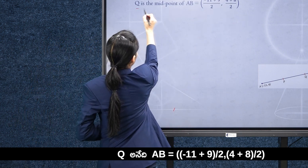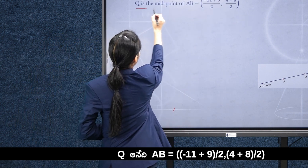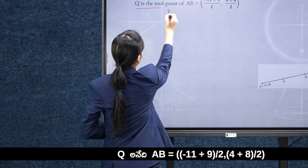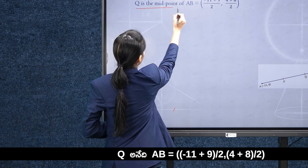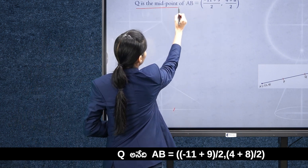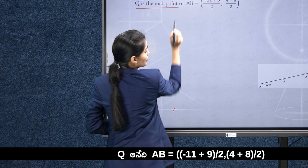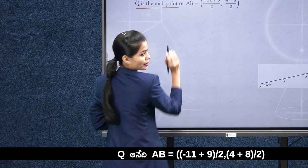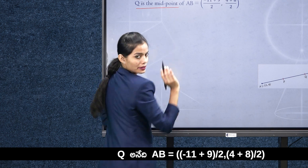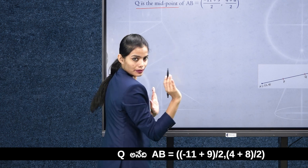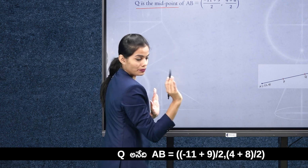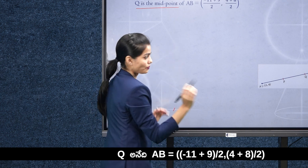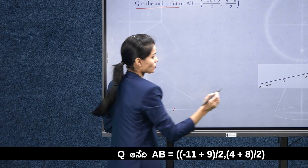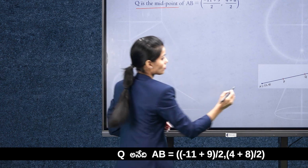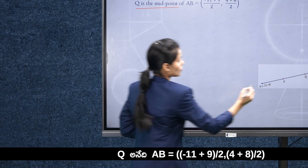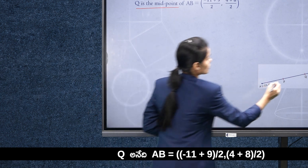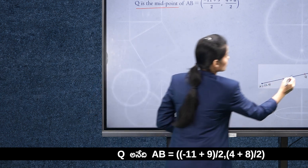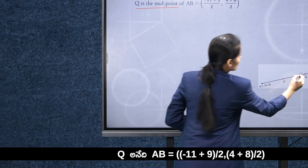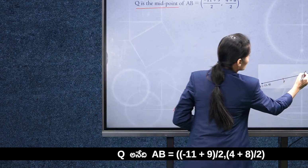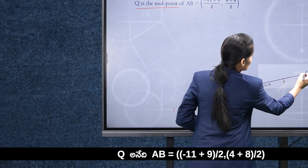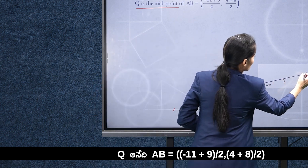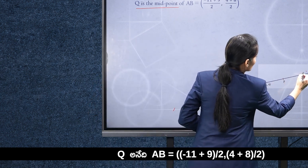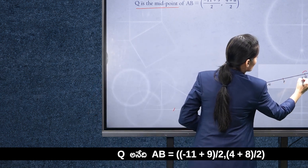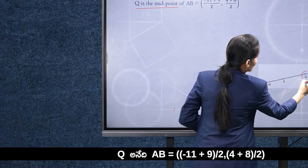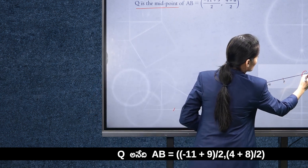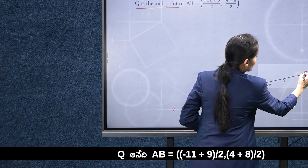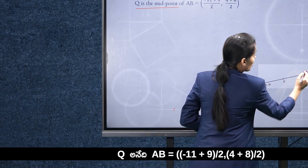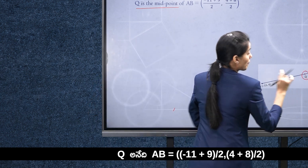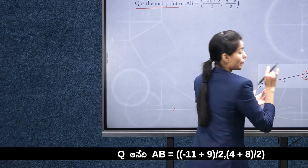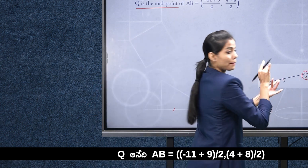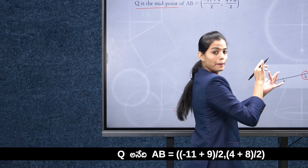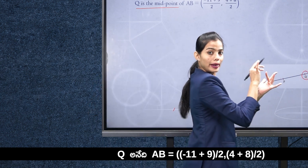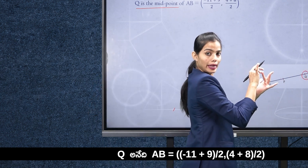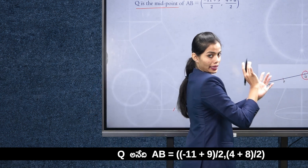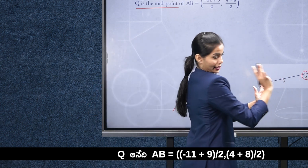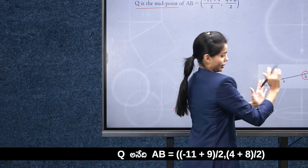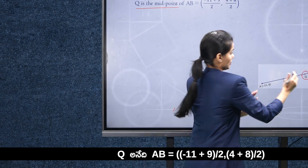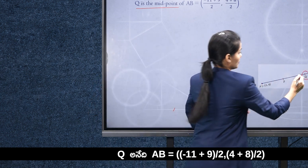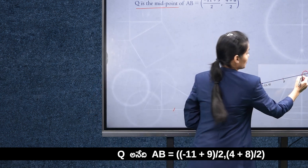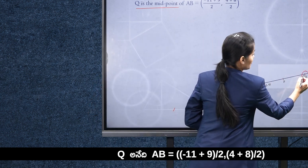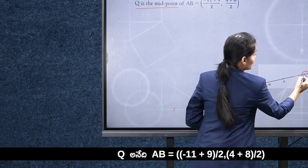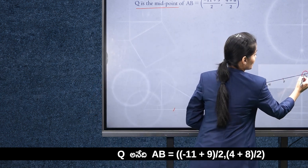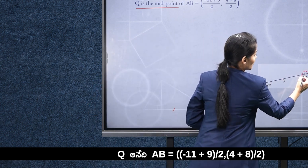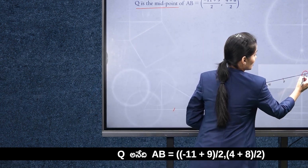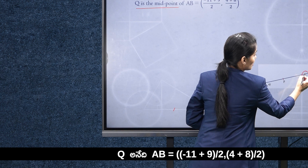-11 + 9/2, 4 + 8/2.